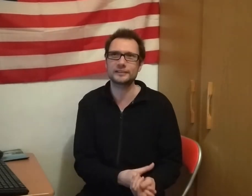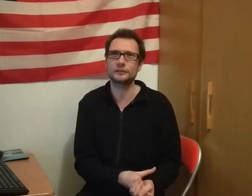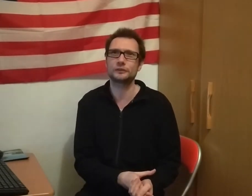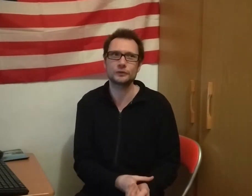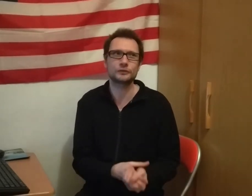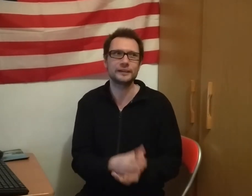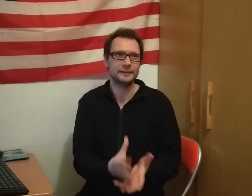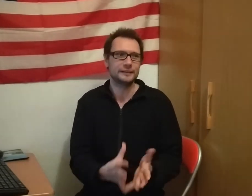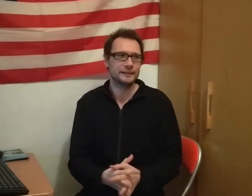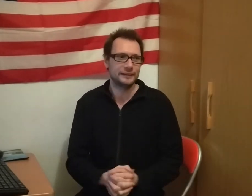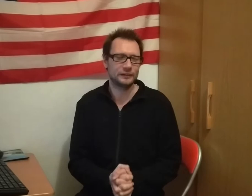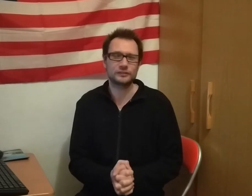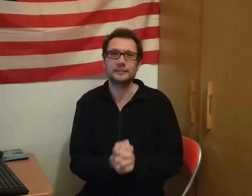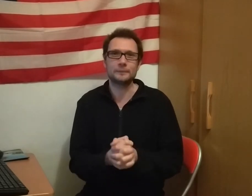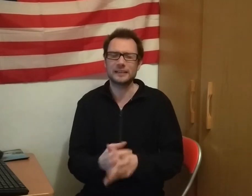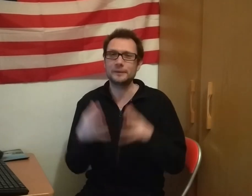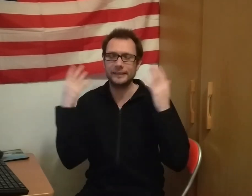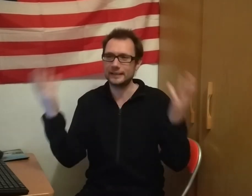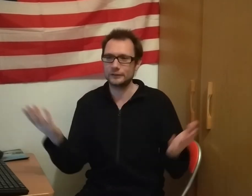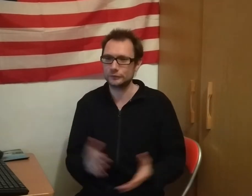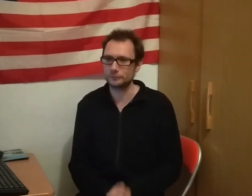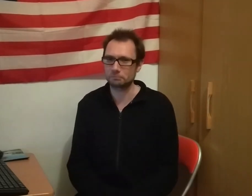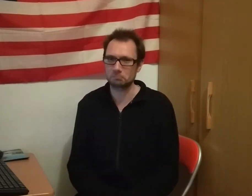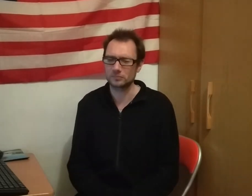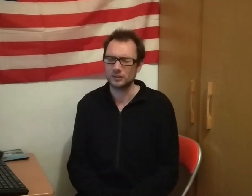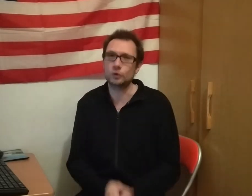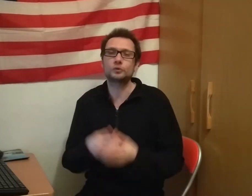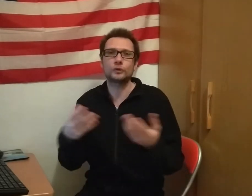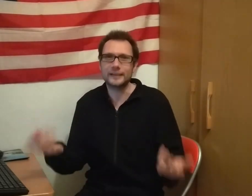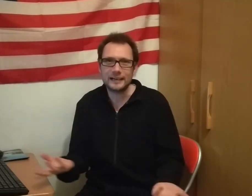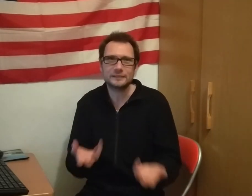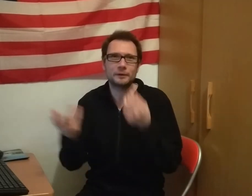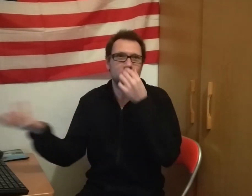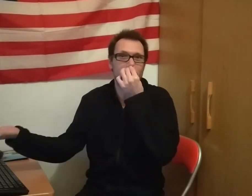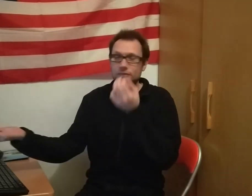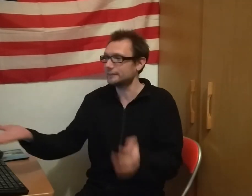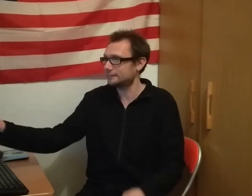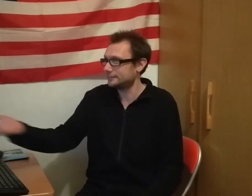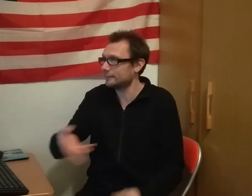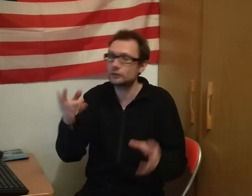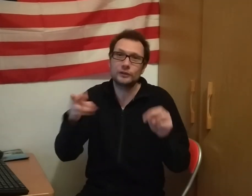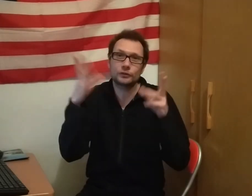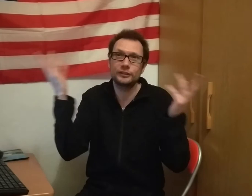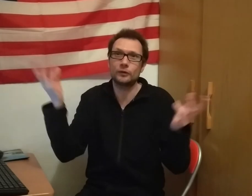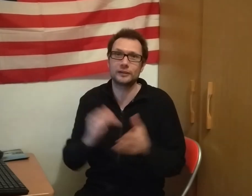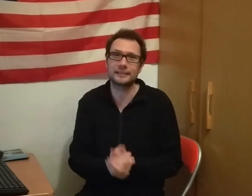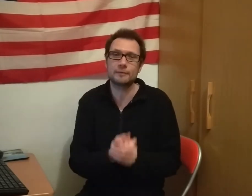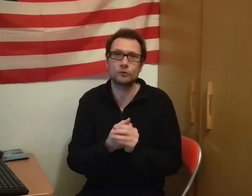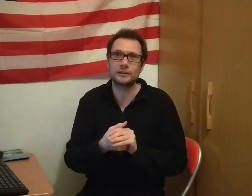visualizaciones, entonces no sé, darme idea o tutoriales, pero no sé, de vez en cuando sí, cuando la gente me pregunta más,